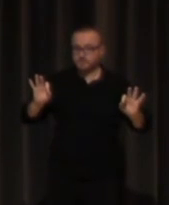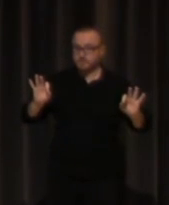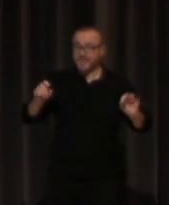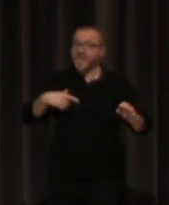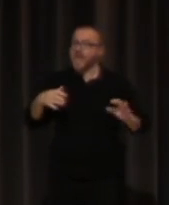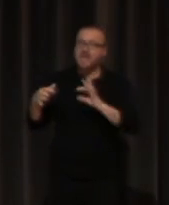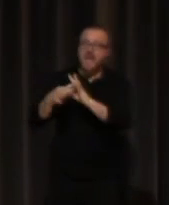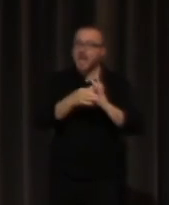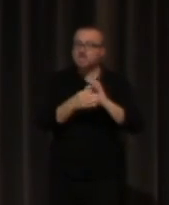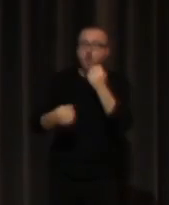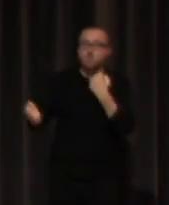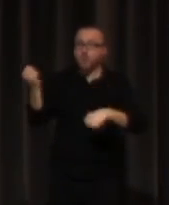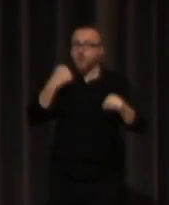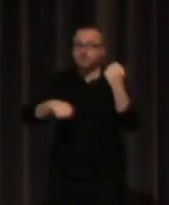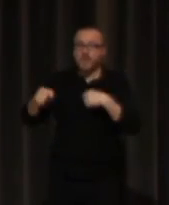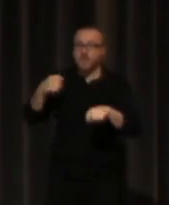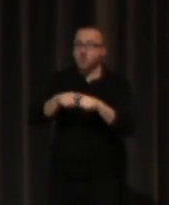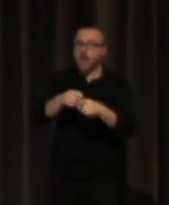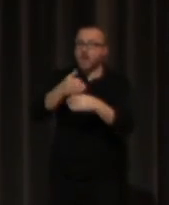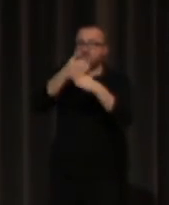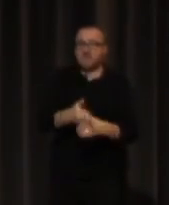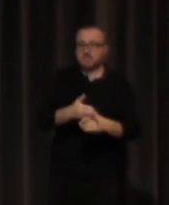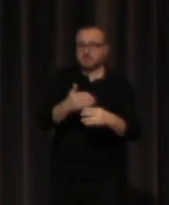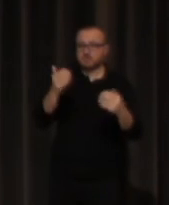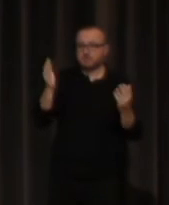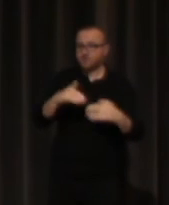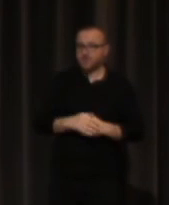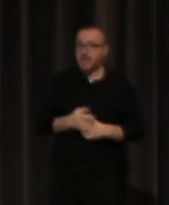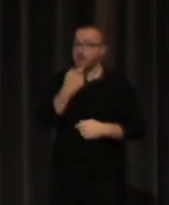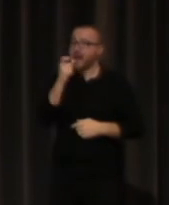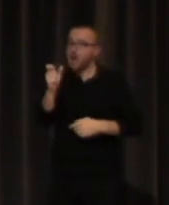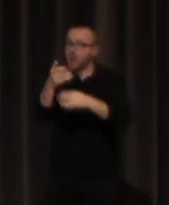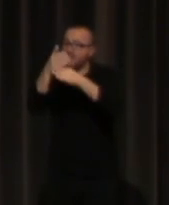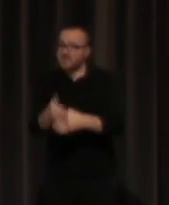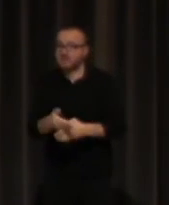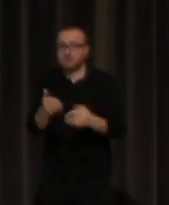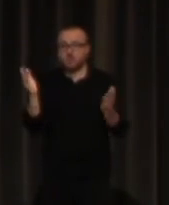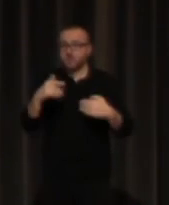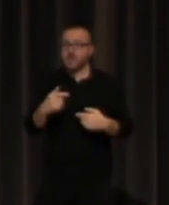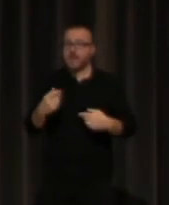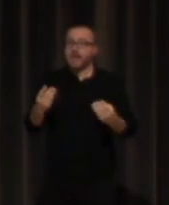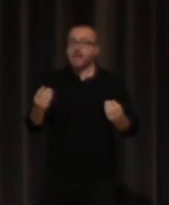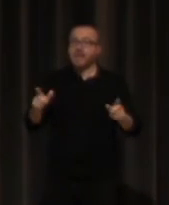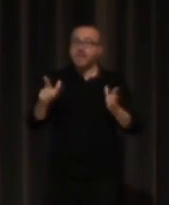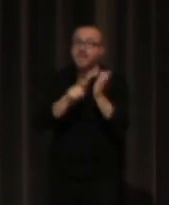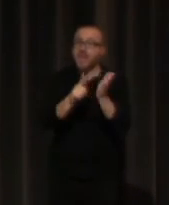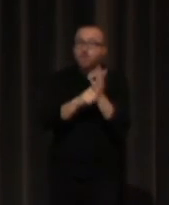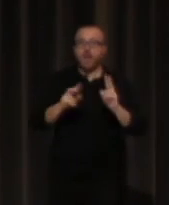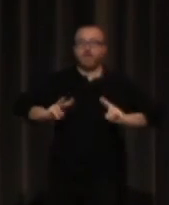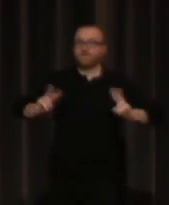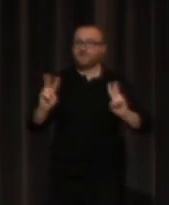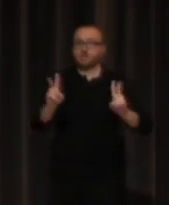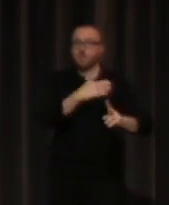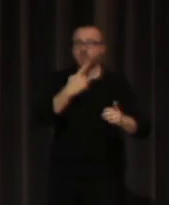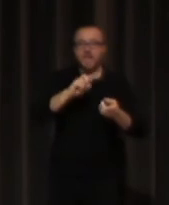dinàmica que tenim amb la llengua. Les paraules no tenen res d'estable. Són aquí, ben presents, ben visibles, utilitzables,